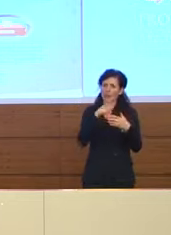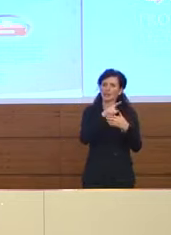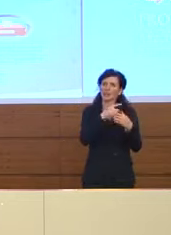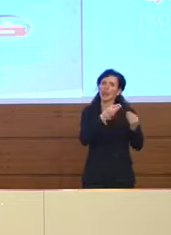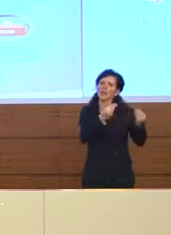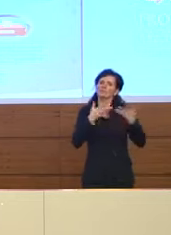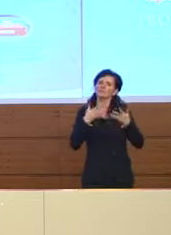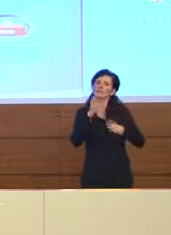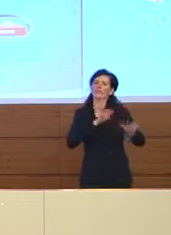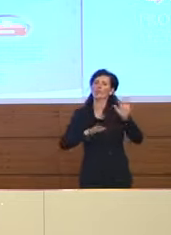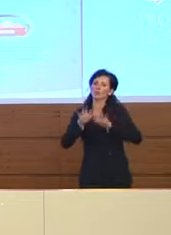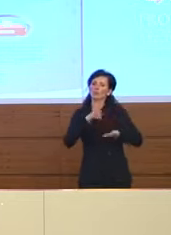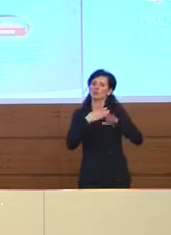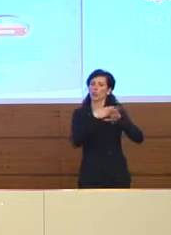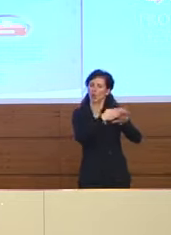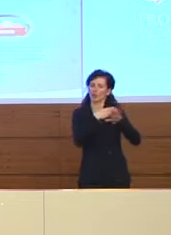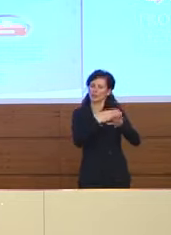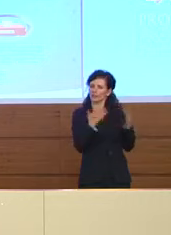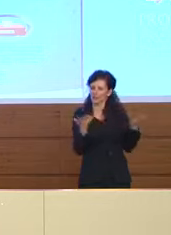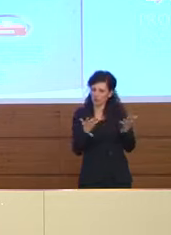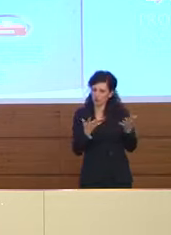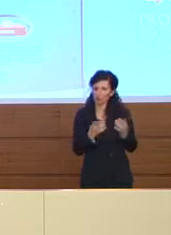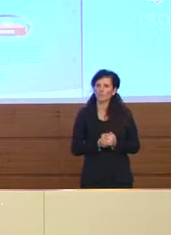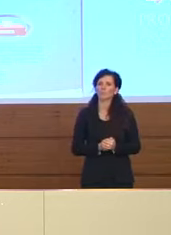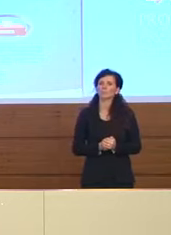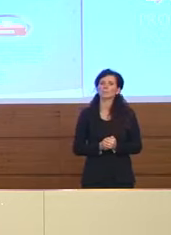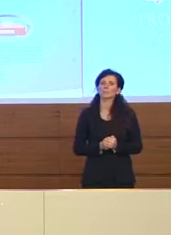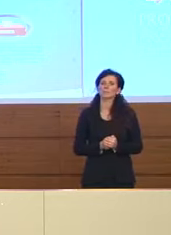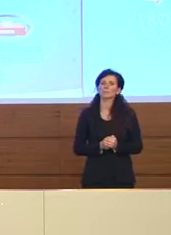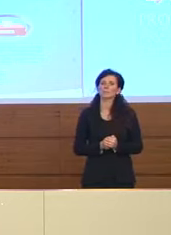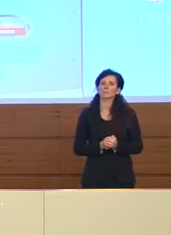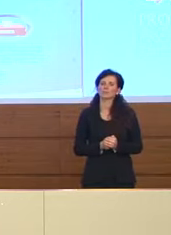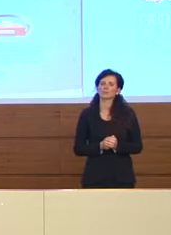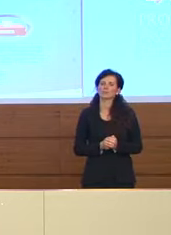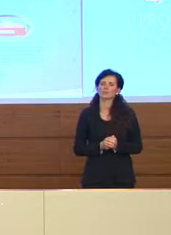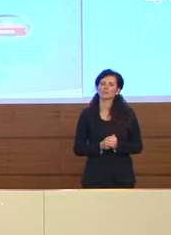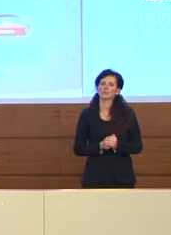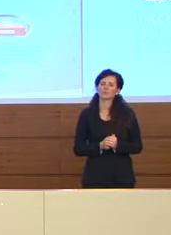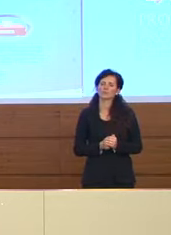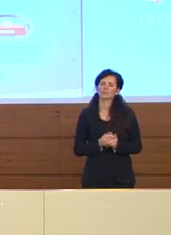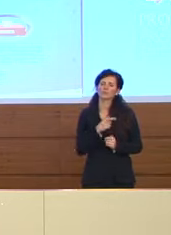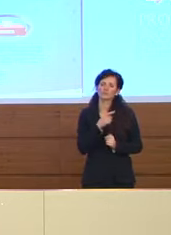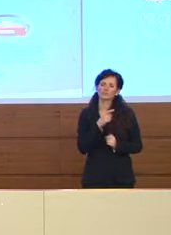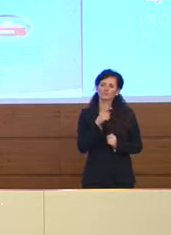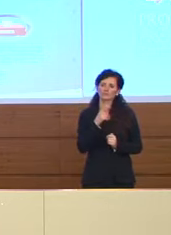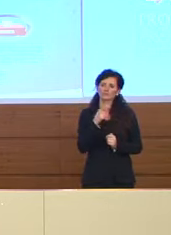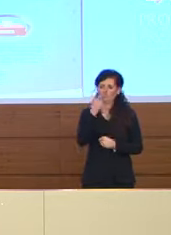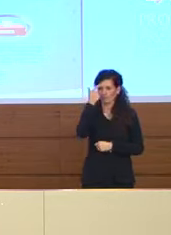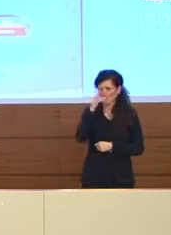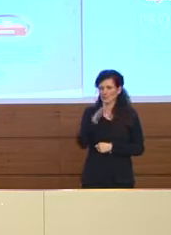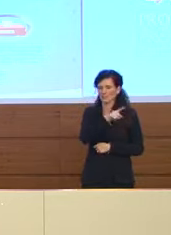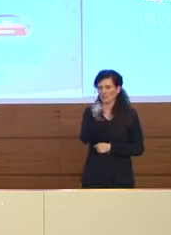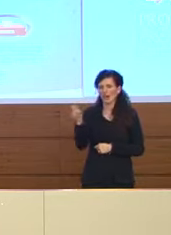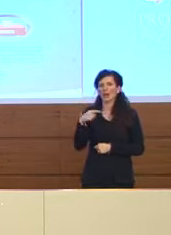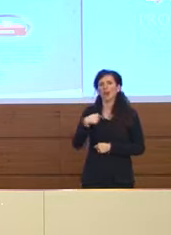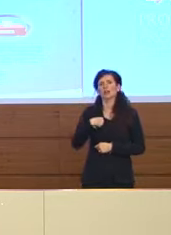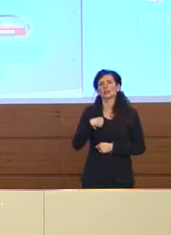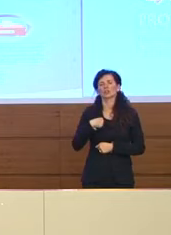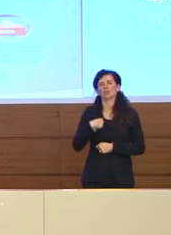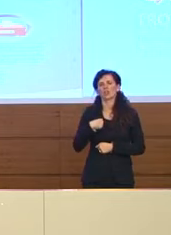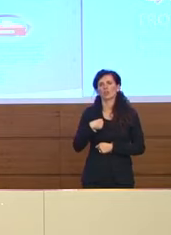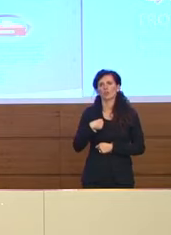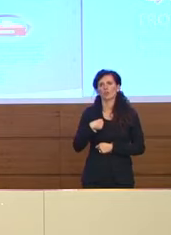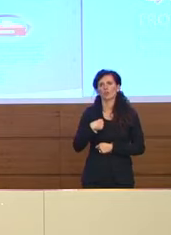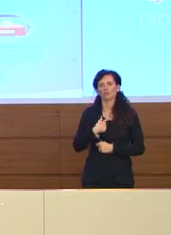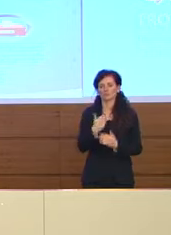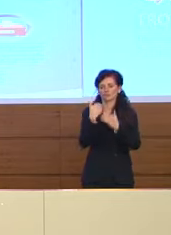cioè di fa hanno condiviso con noi cioè noi sapete che io prima di di